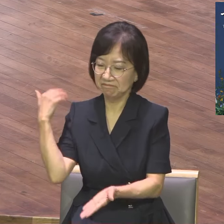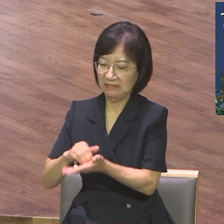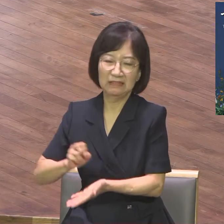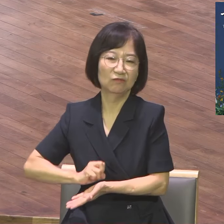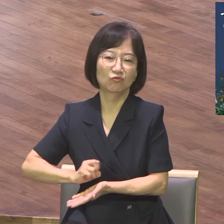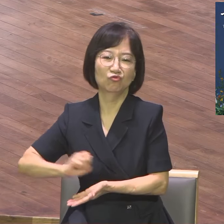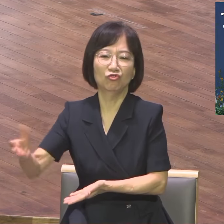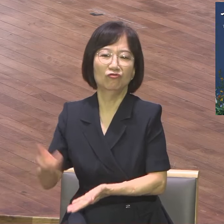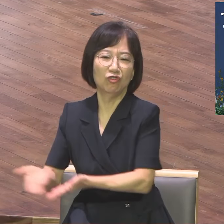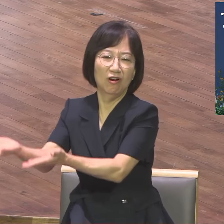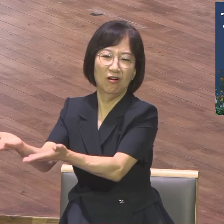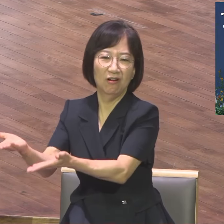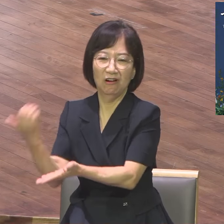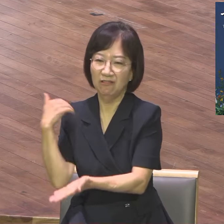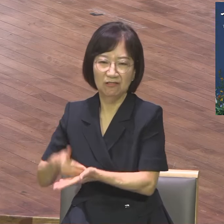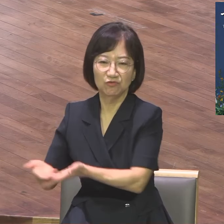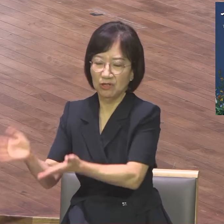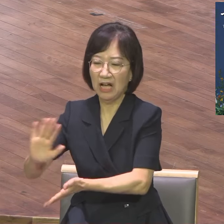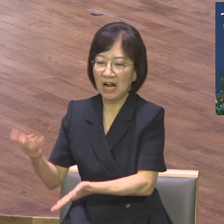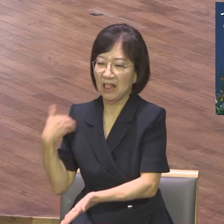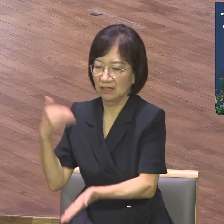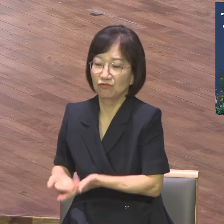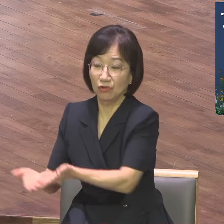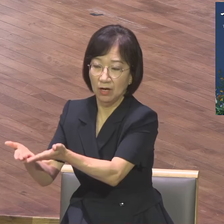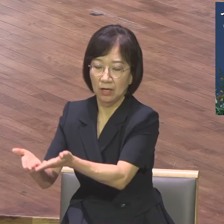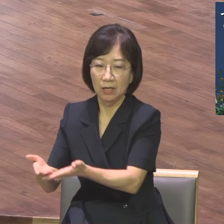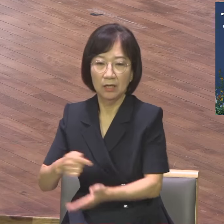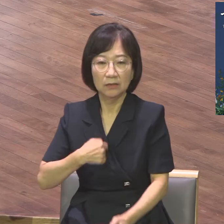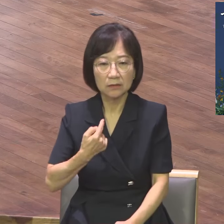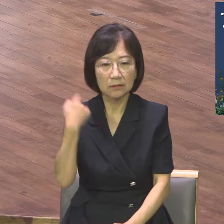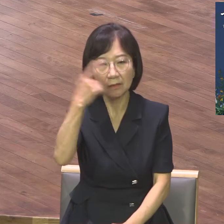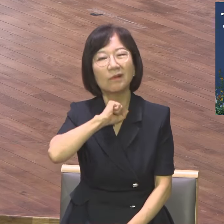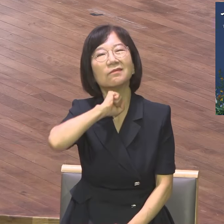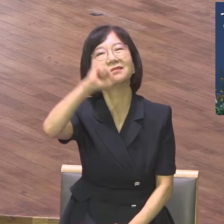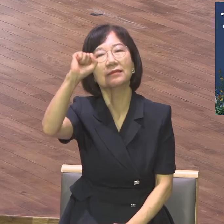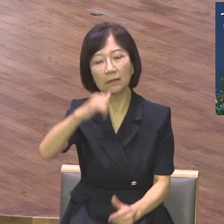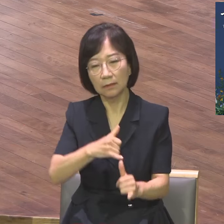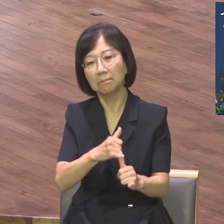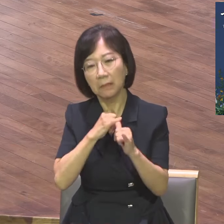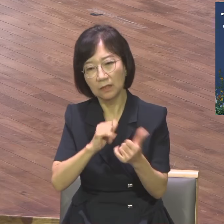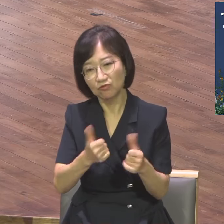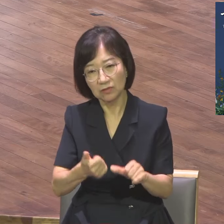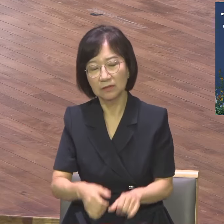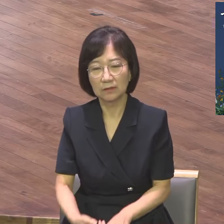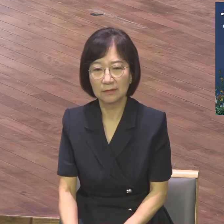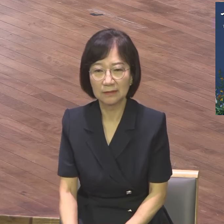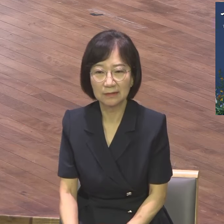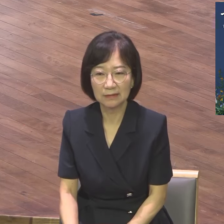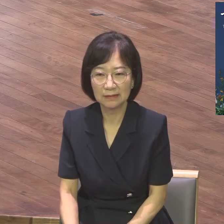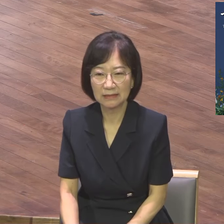던져버립니다. 그리고 스스로 목매서 자살합니다.